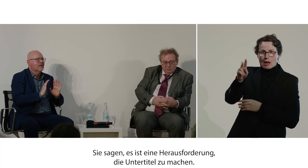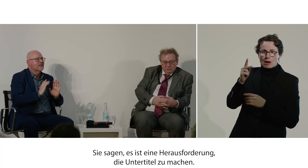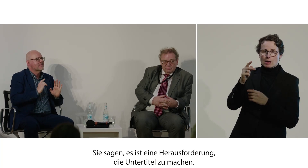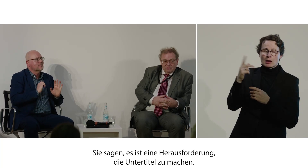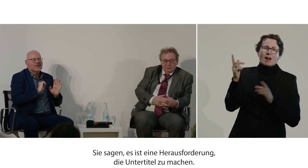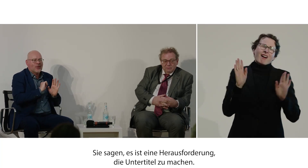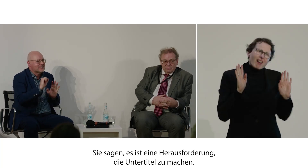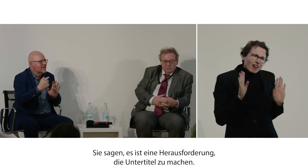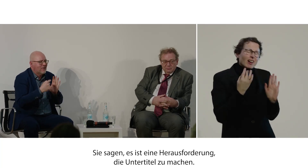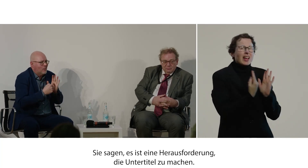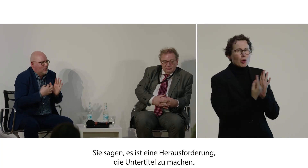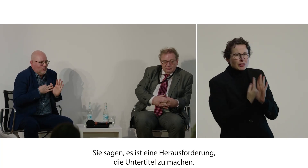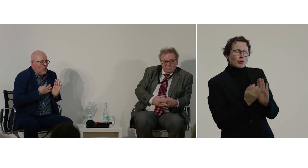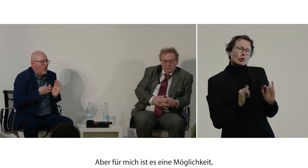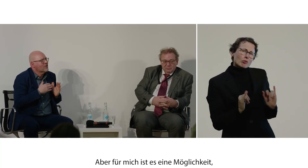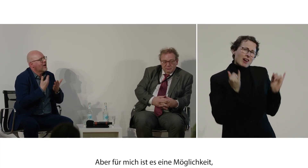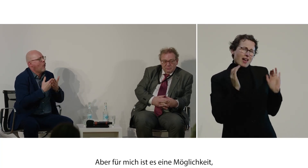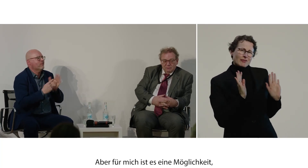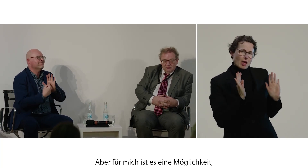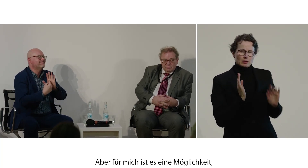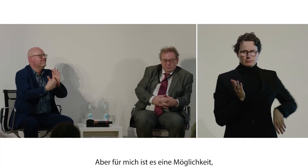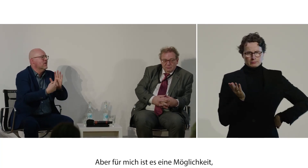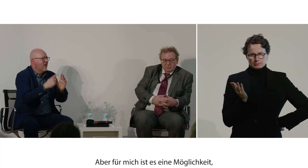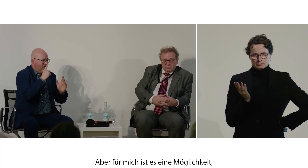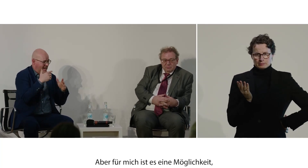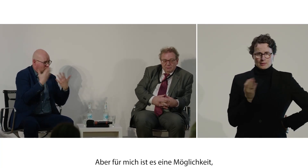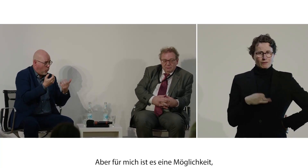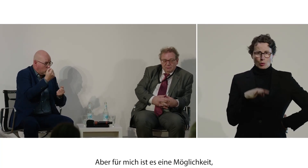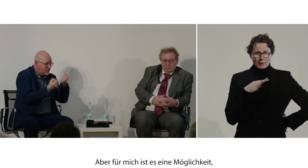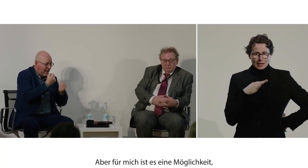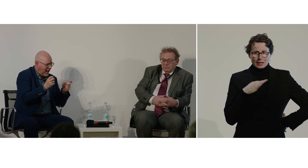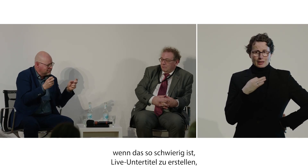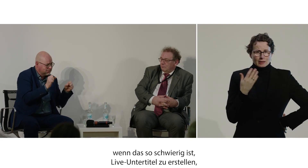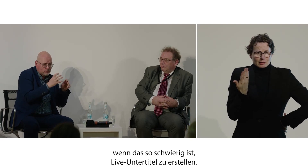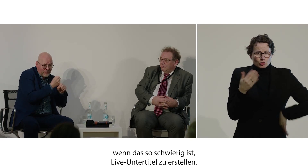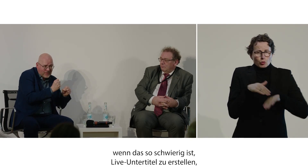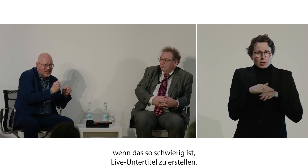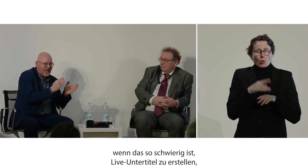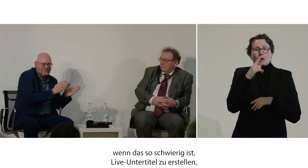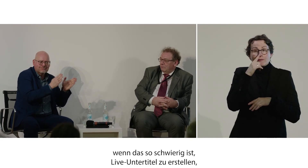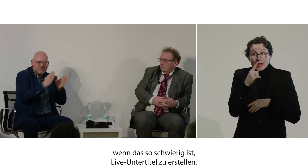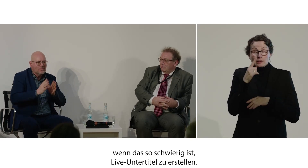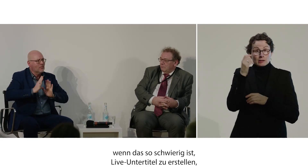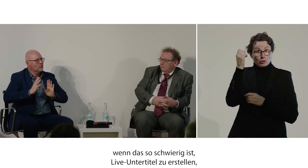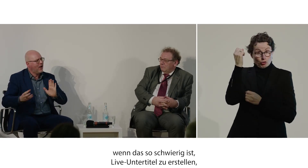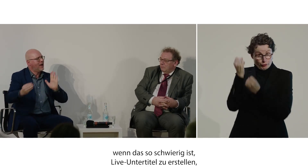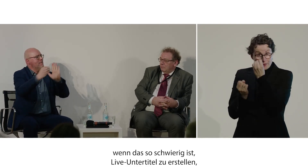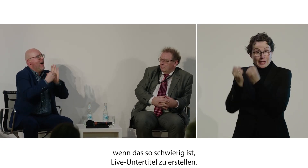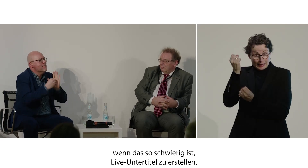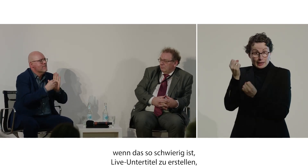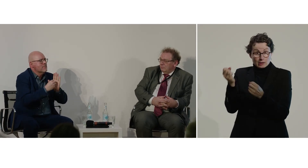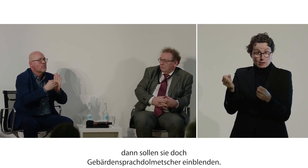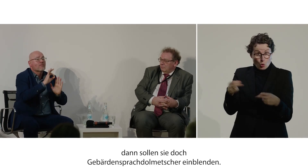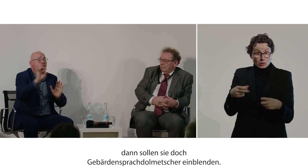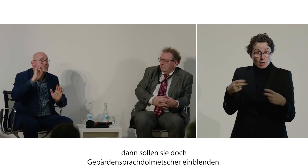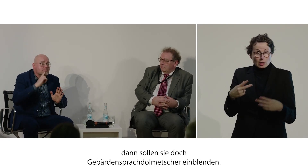große Herausforderung, die Untertitel zu machen. Aber für mich ist das auf jeden Fall eine Möglichkeit, wenn das so schwierig ist, Untertitel in dem Bereich zu